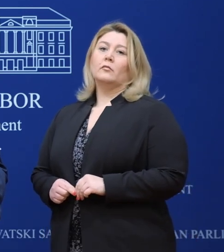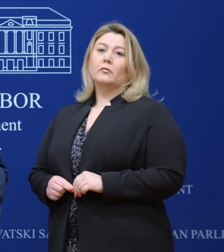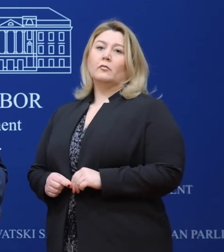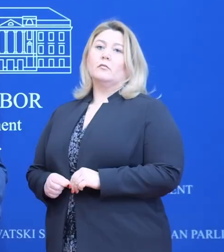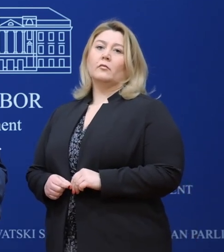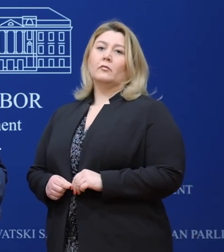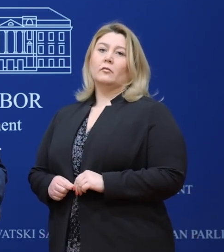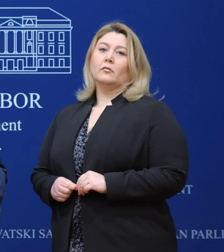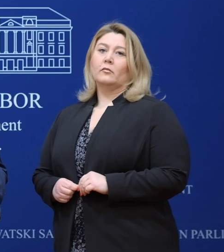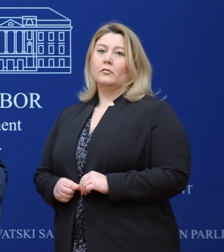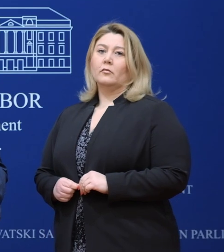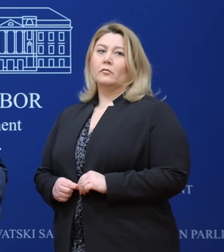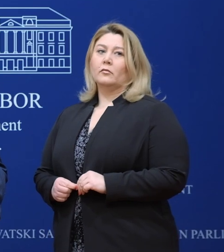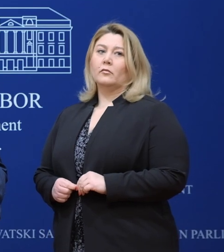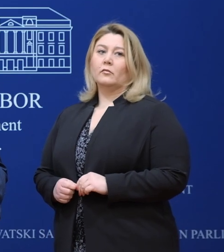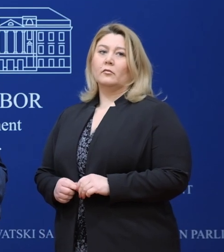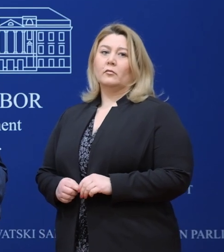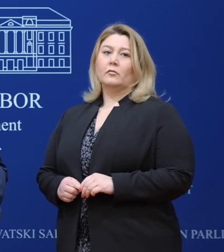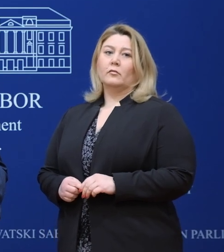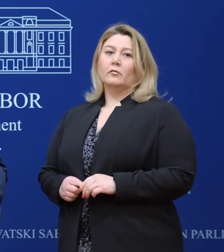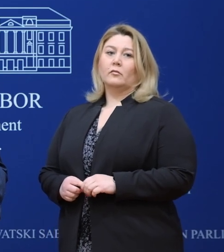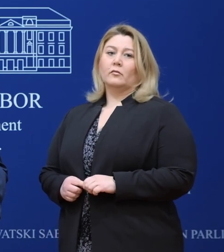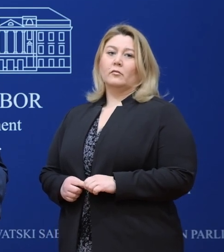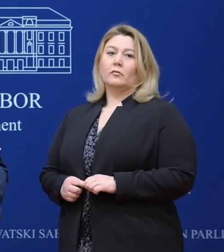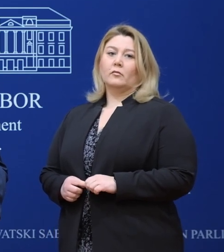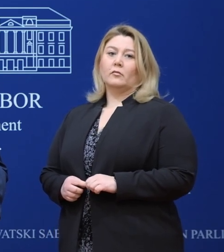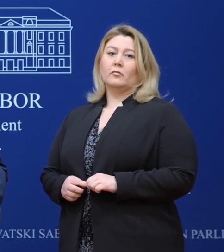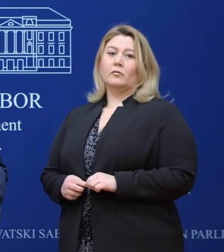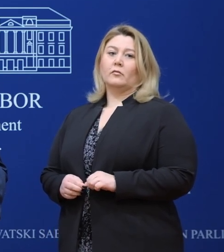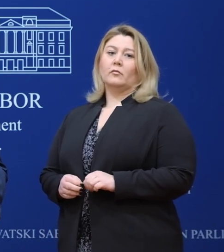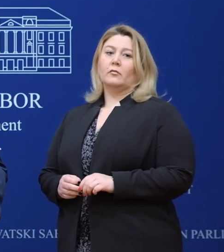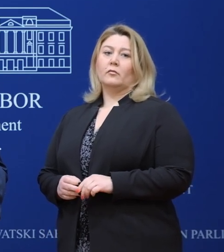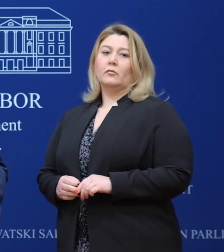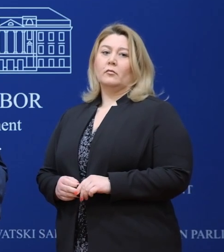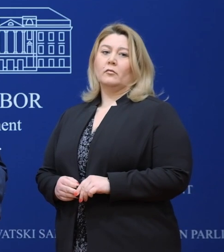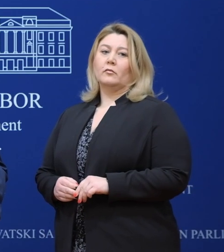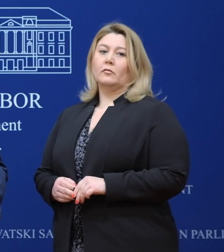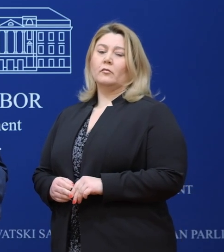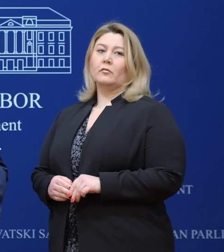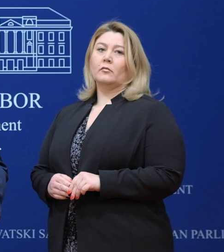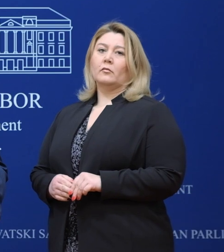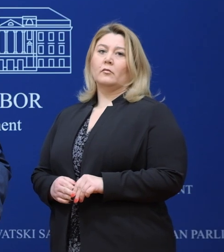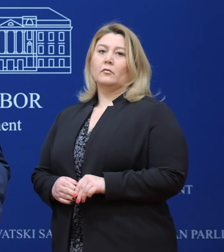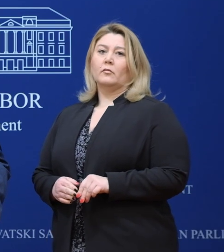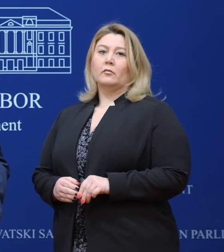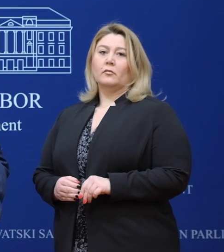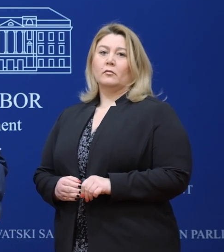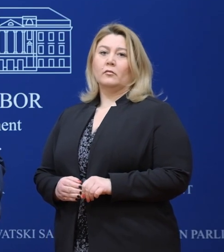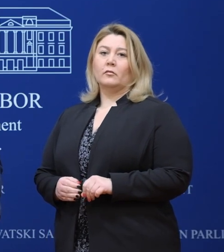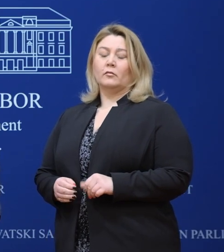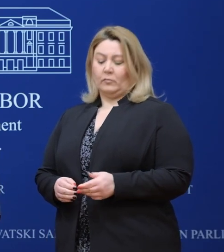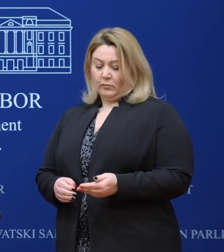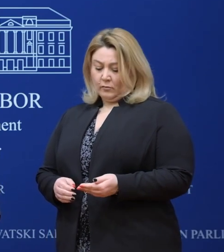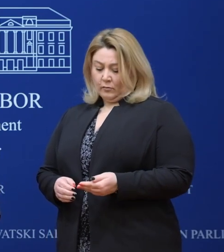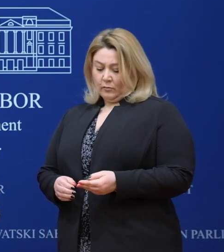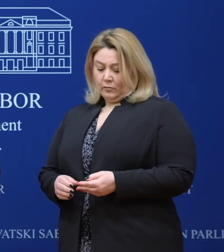kao ključnom resursu, i riječ je o ljudima. Mi nemamo registar stanovništva. Mi smo od